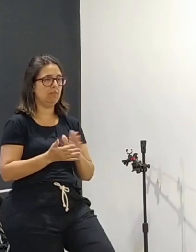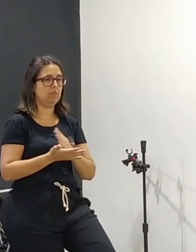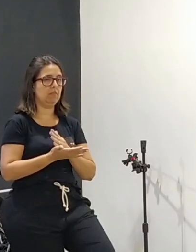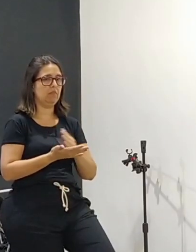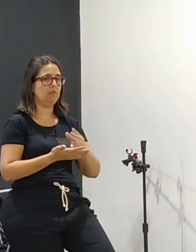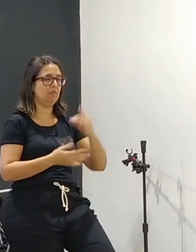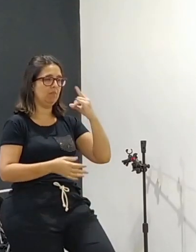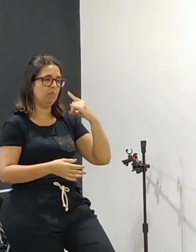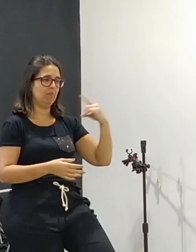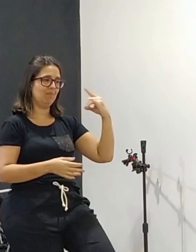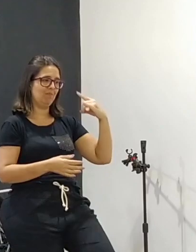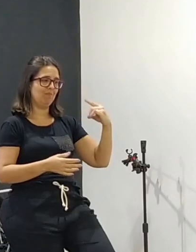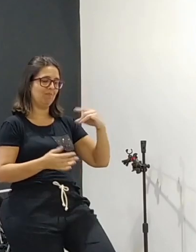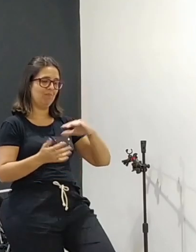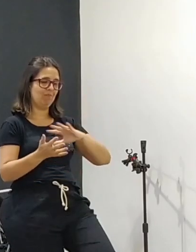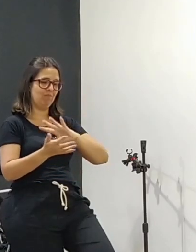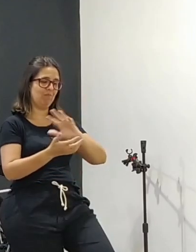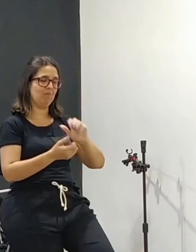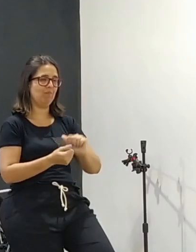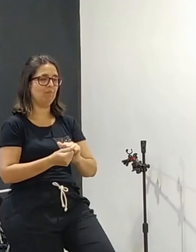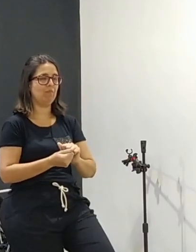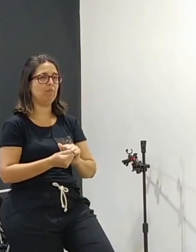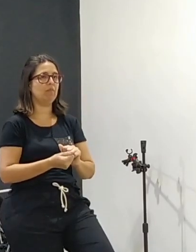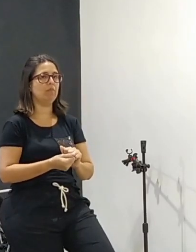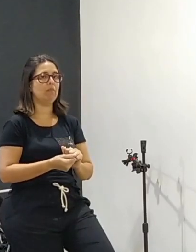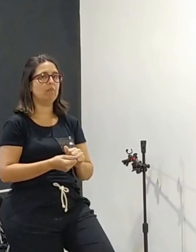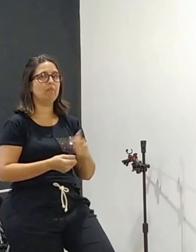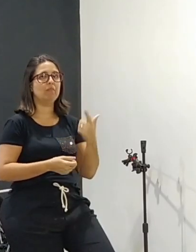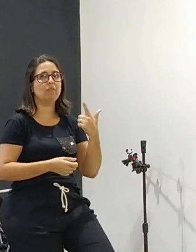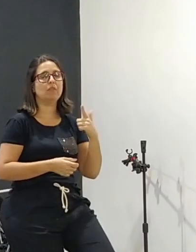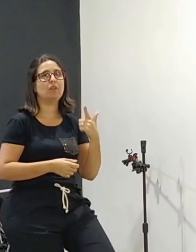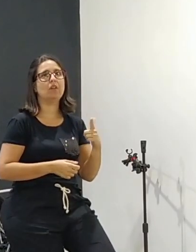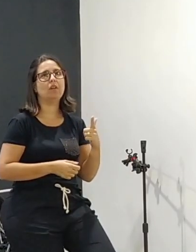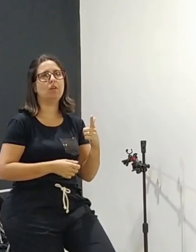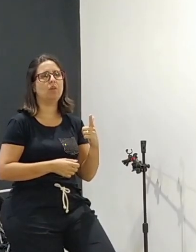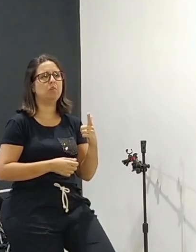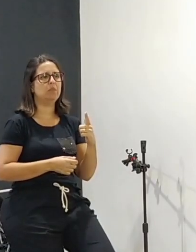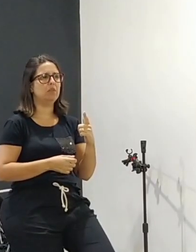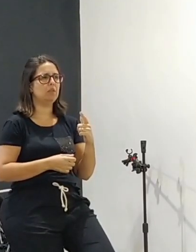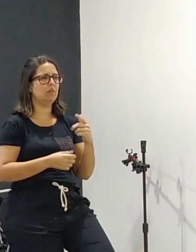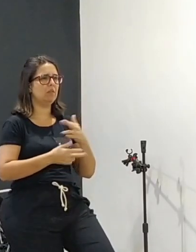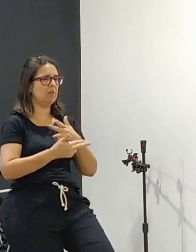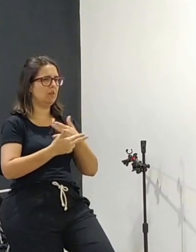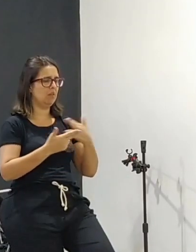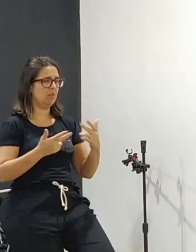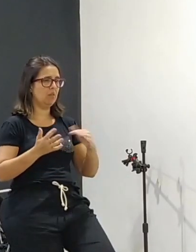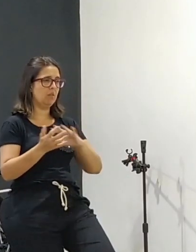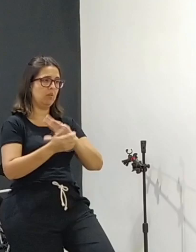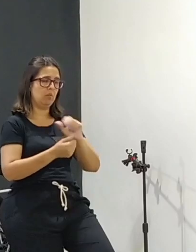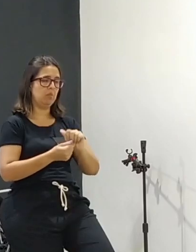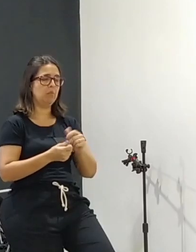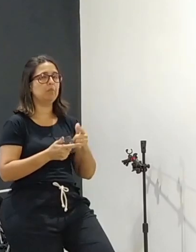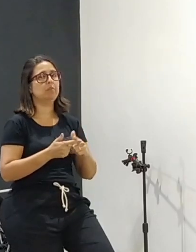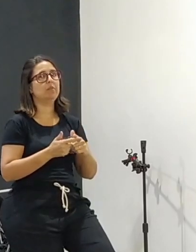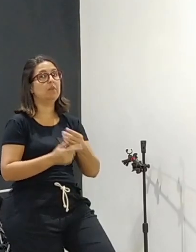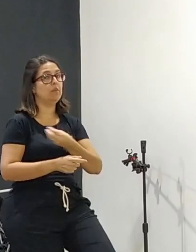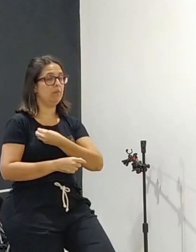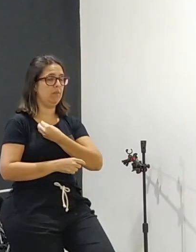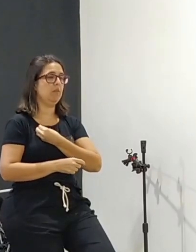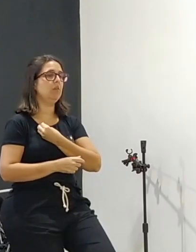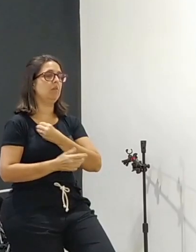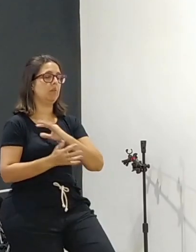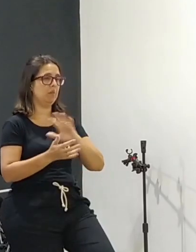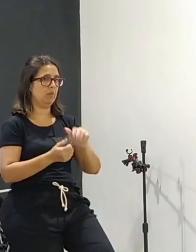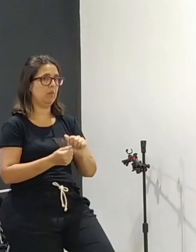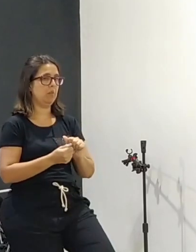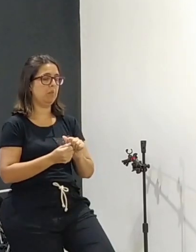mundo. Não tem como a gente não se envolver de alguma forma com esse mundo, porque vivemos nesse mundo, né? Mas nós temos que